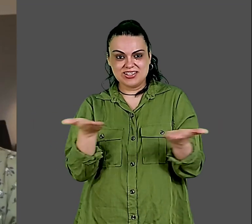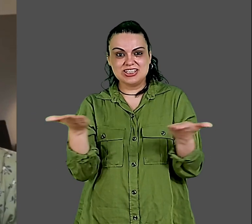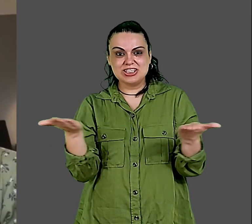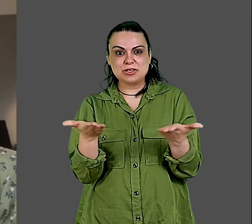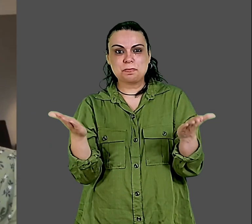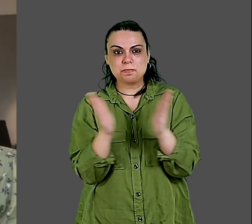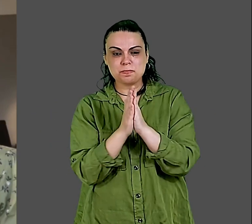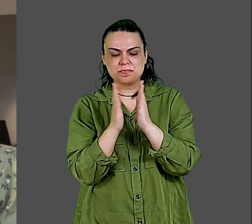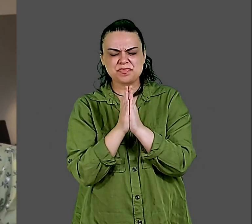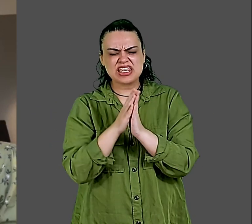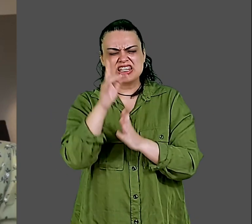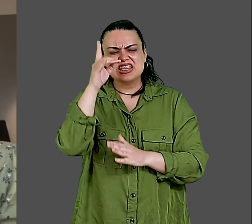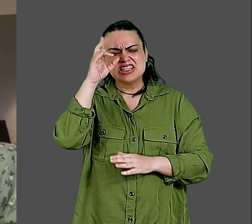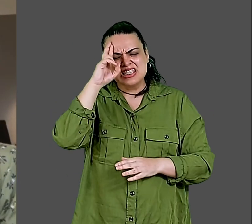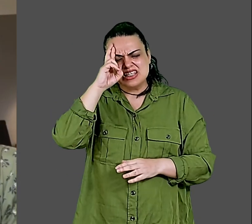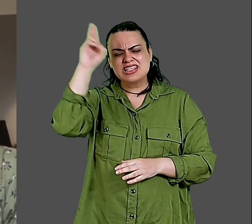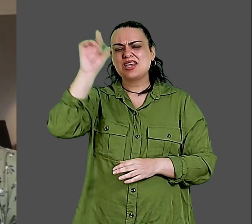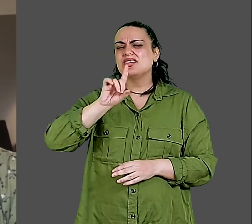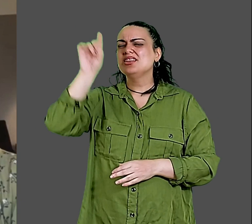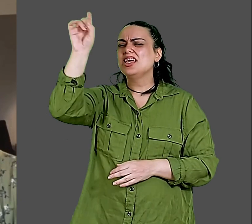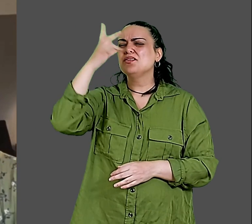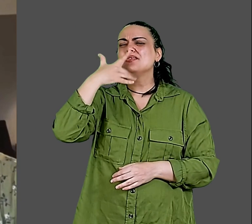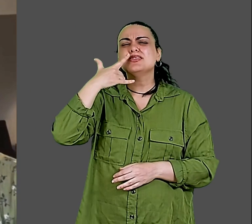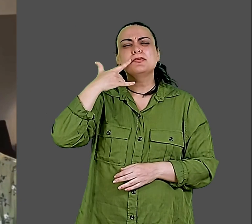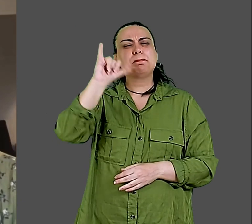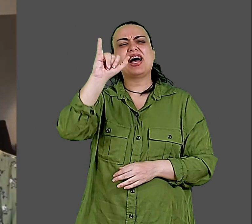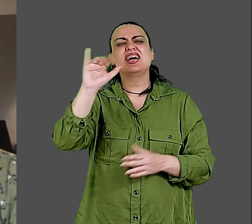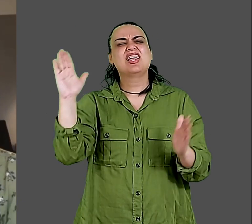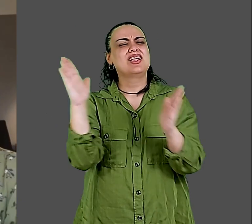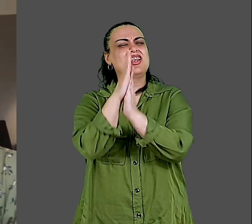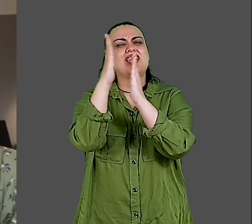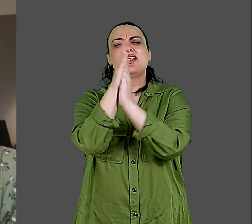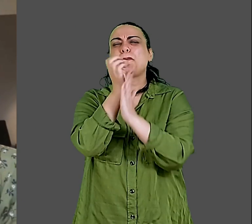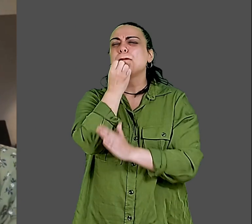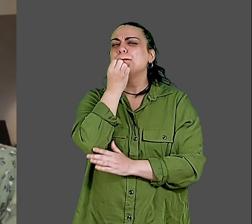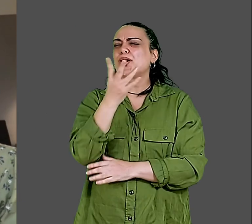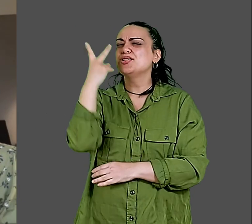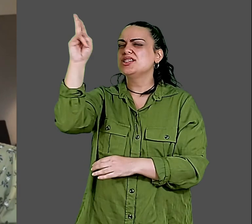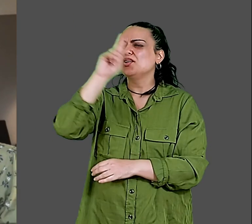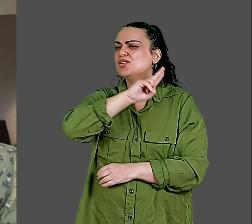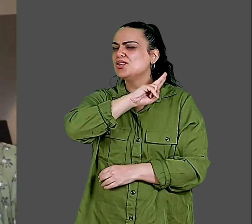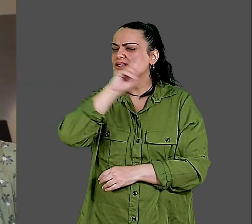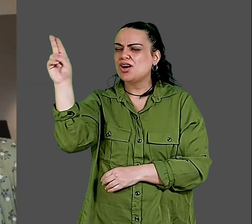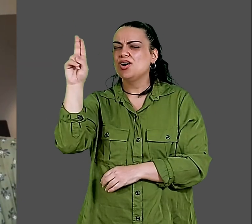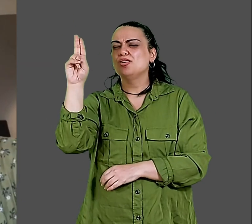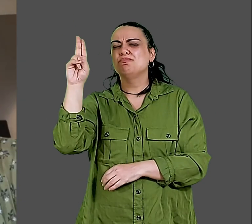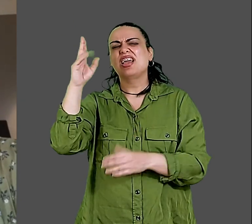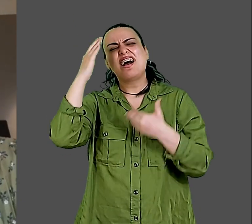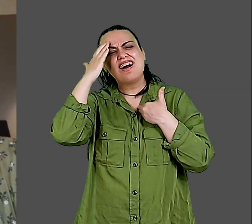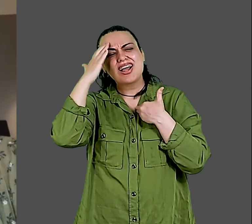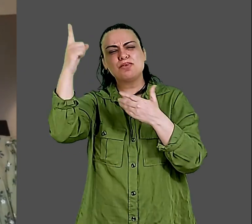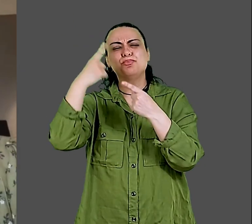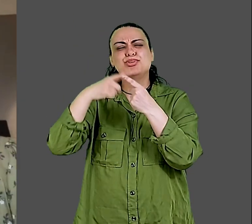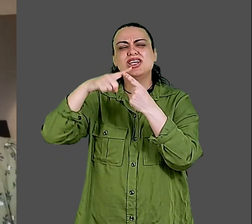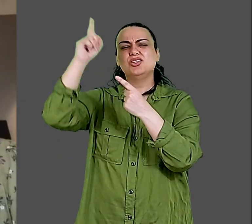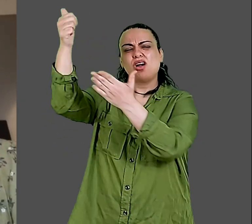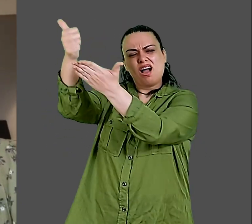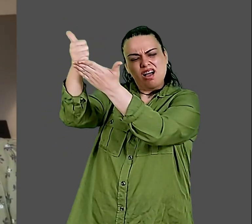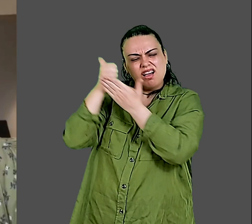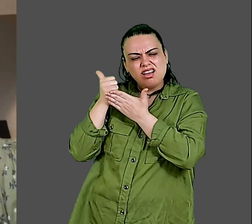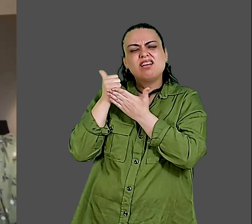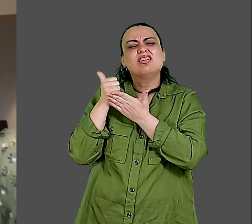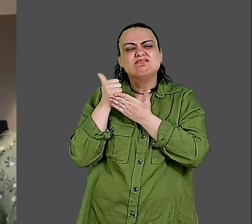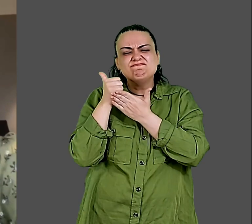dia. Senhor, nosso Deus e nosso Pai, bendito é o teu nome, nós te rendemos graças, tem sido o nosso